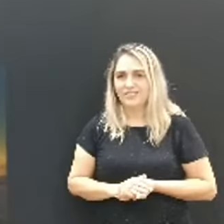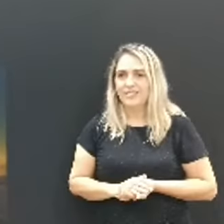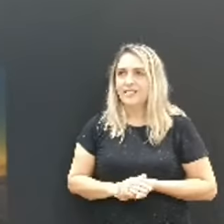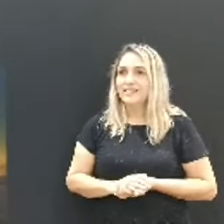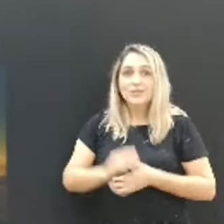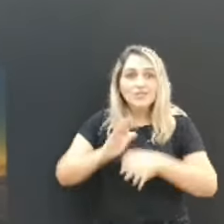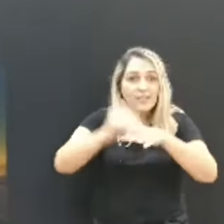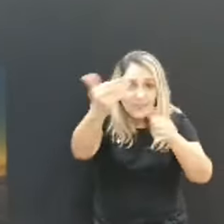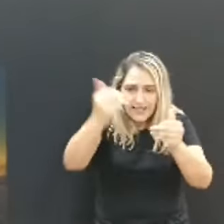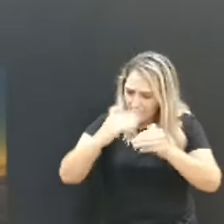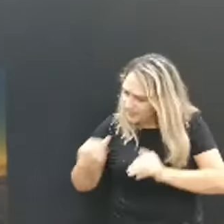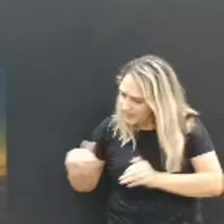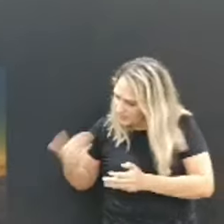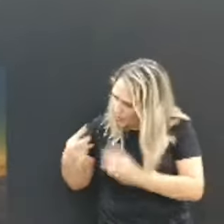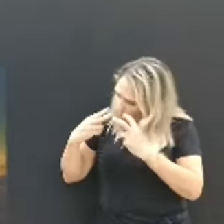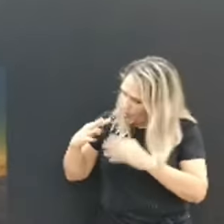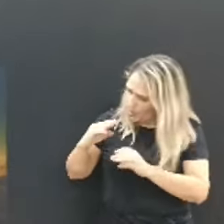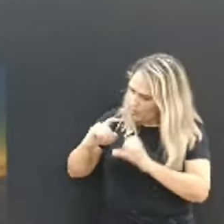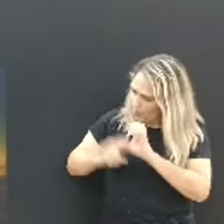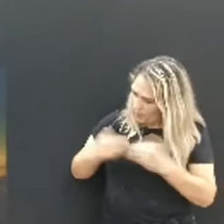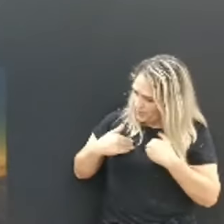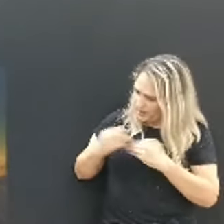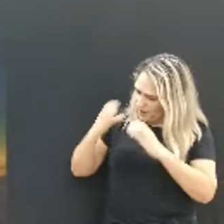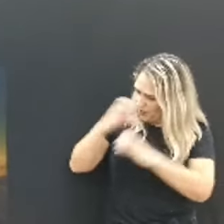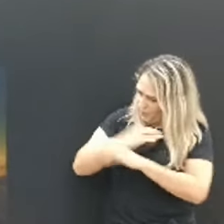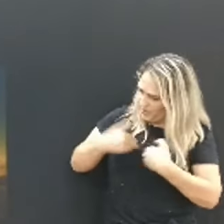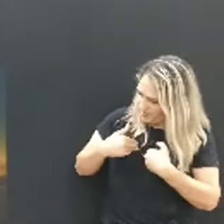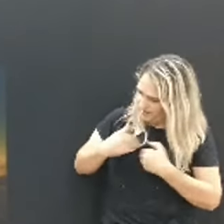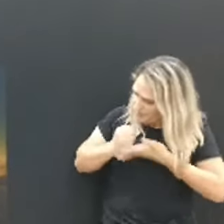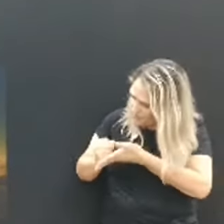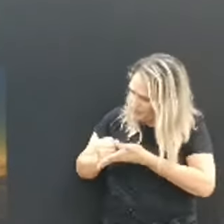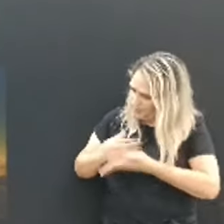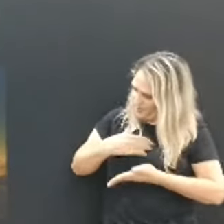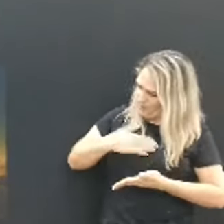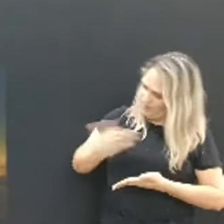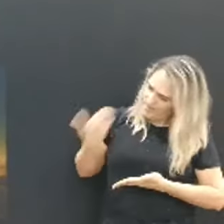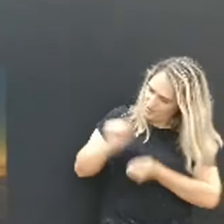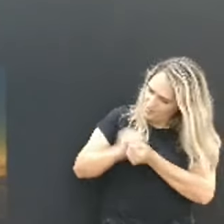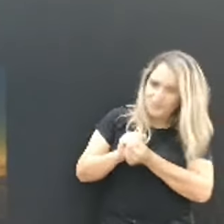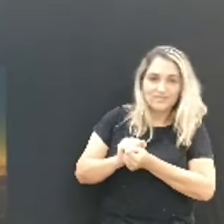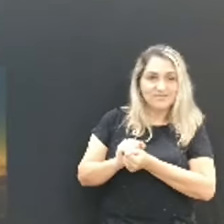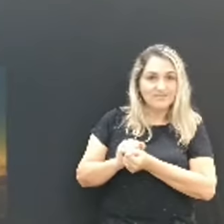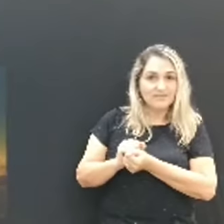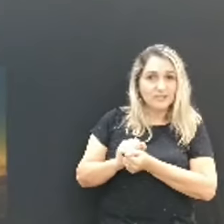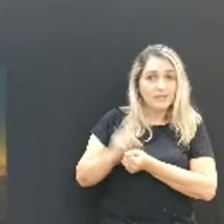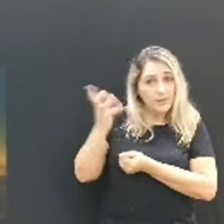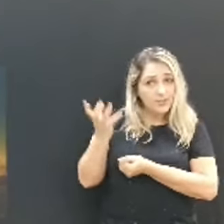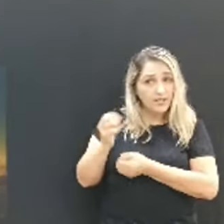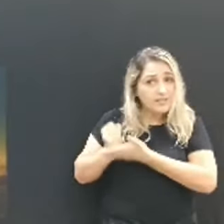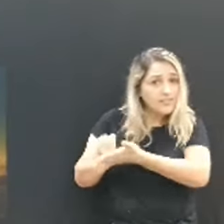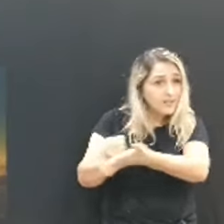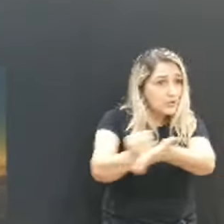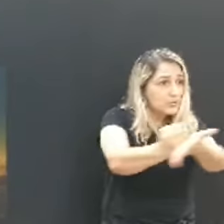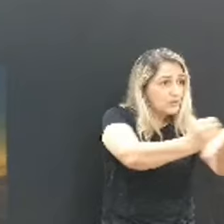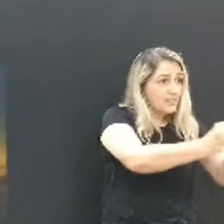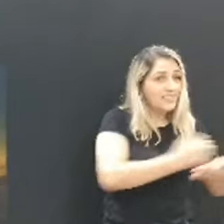Pai. Deus quer nos cuidar de nós. Então Ele, vem cá, meu filho querido, eu quero te ajudar. Nós somos